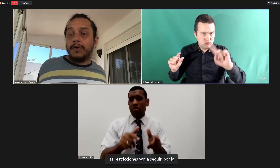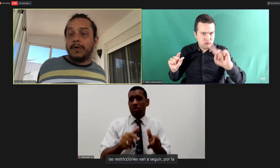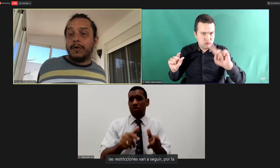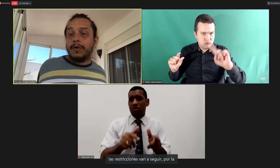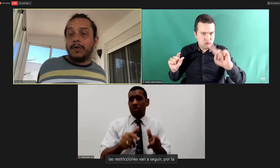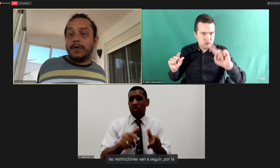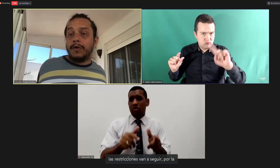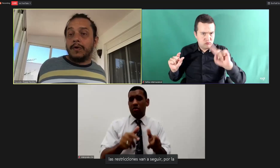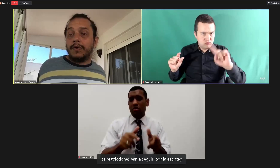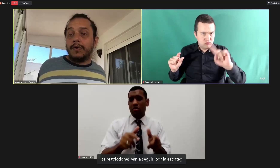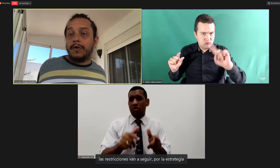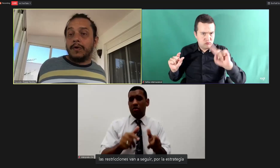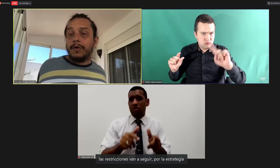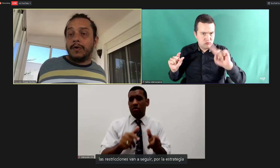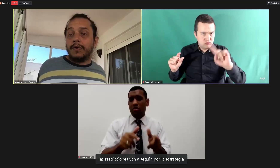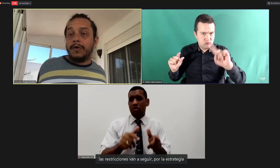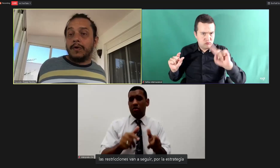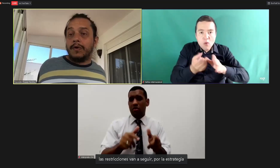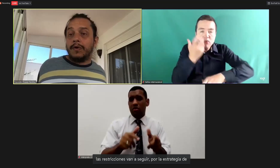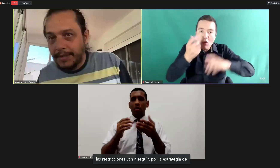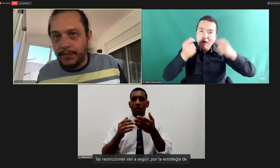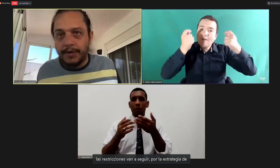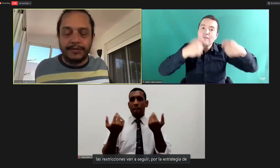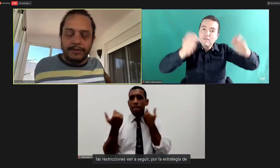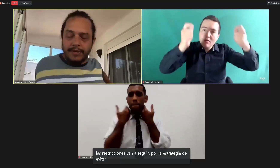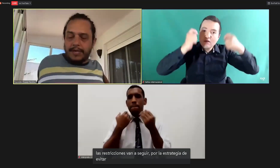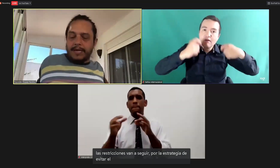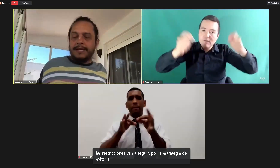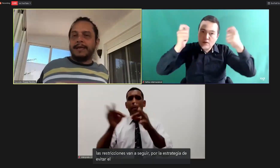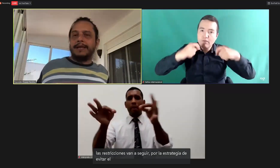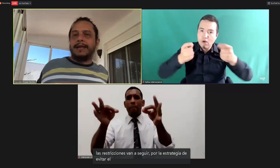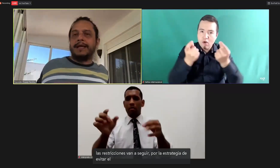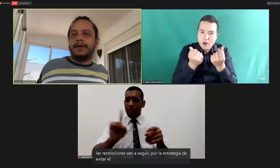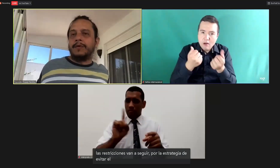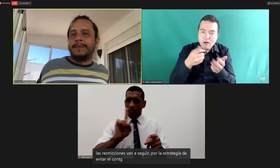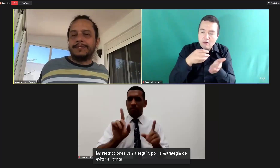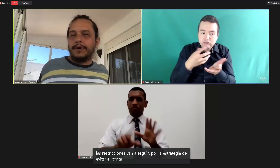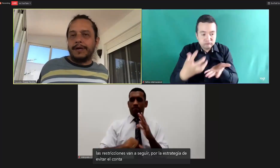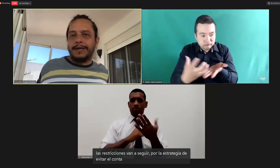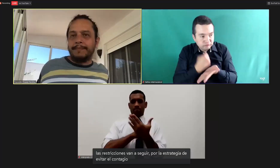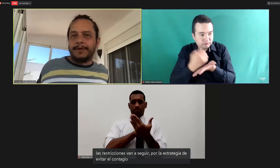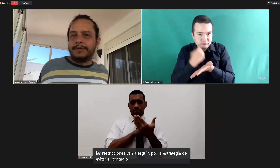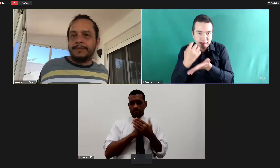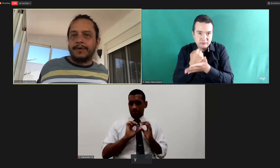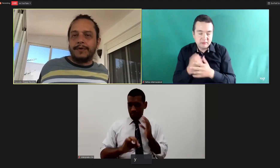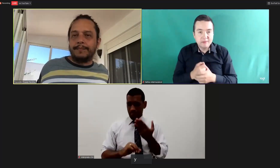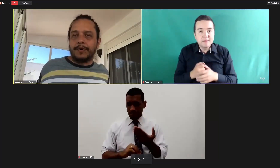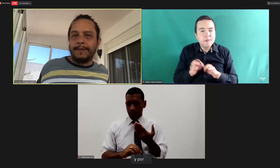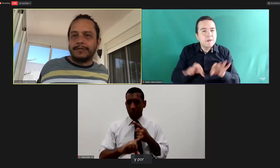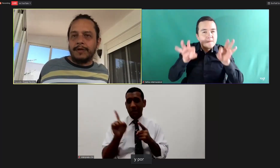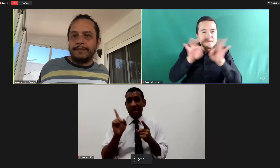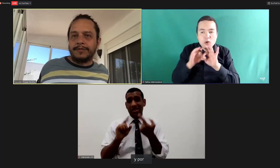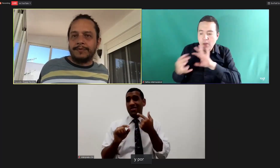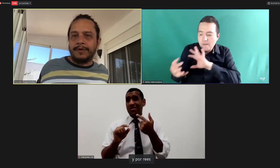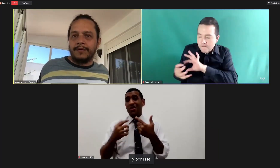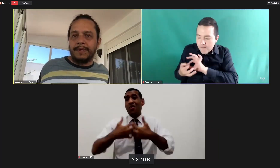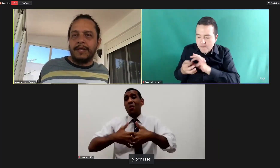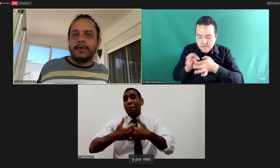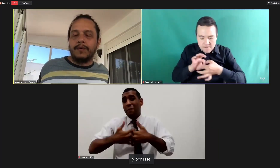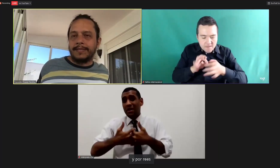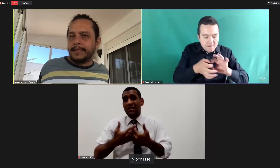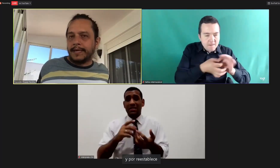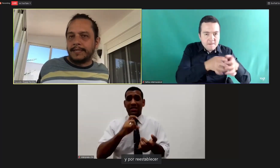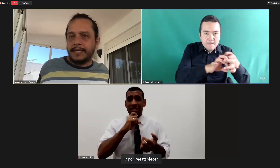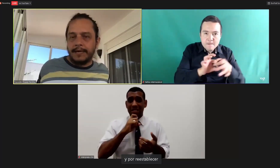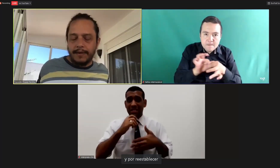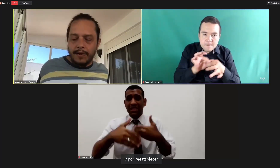como por restablecer vínculos en el comercio en el próximo, por lo menos en el próximo año y